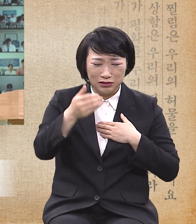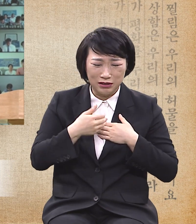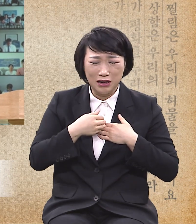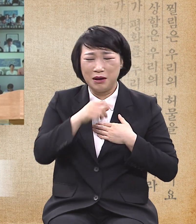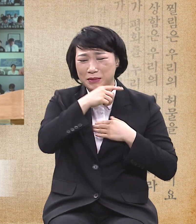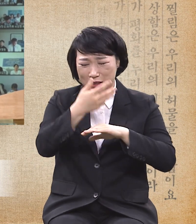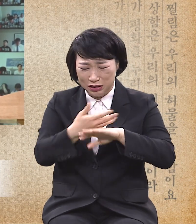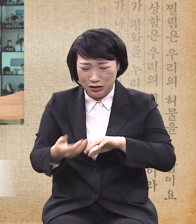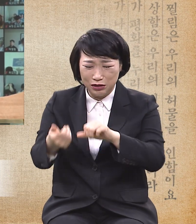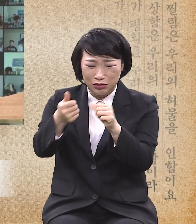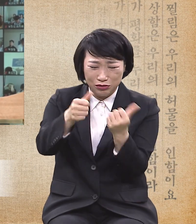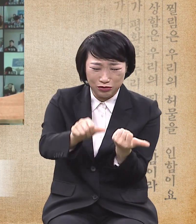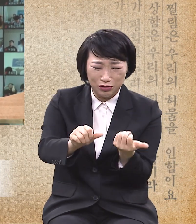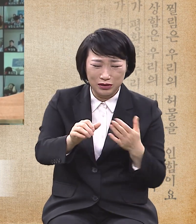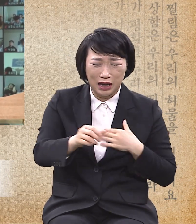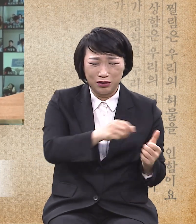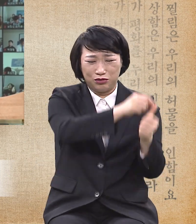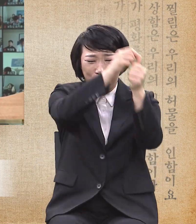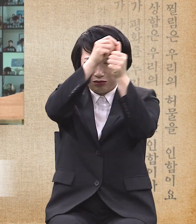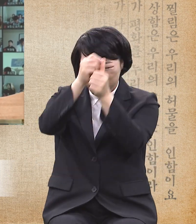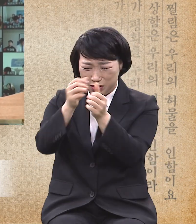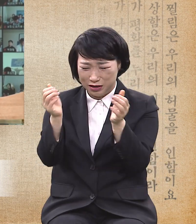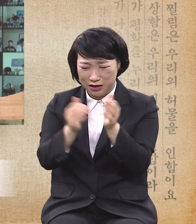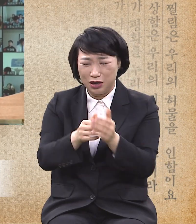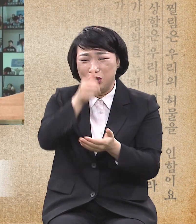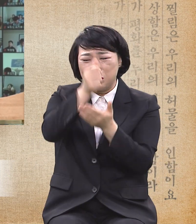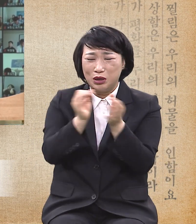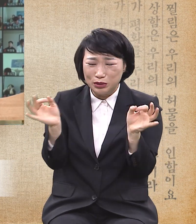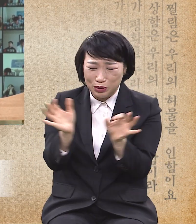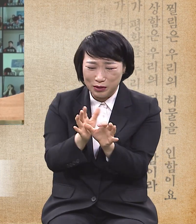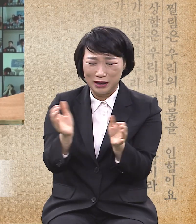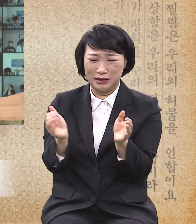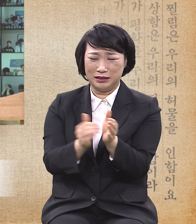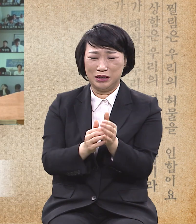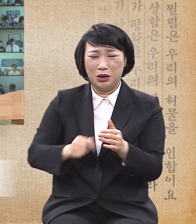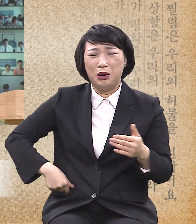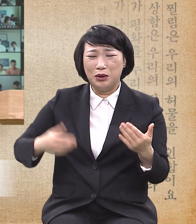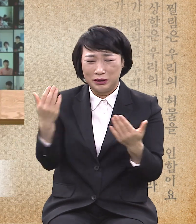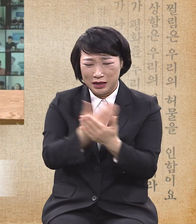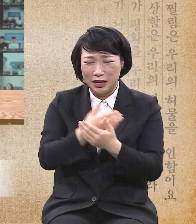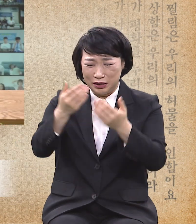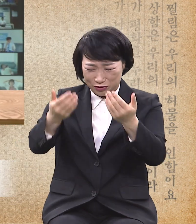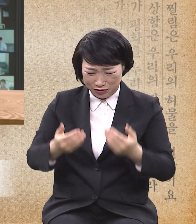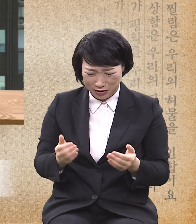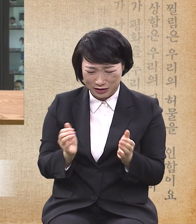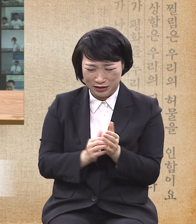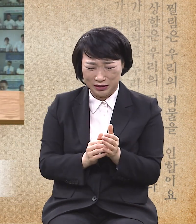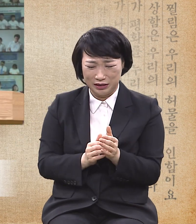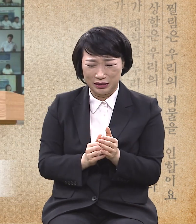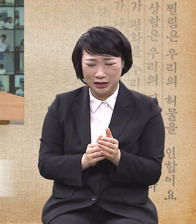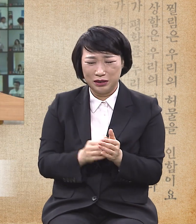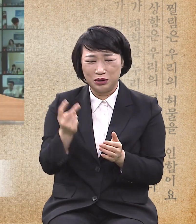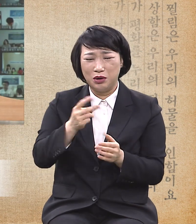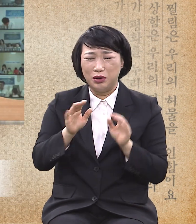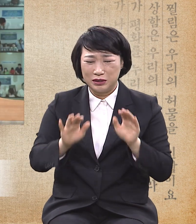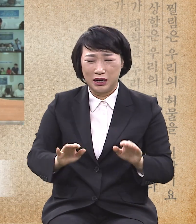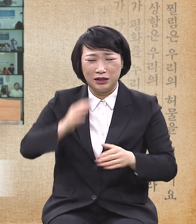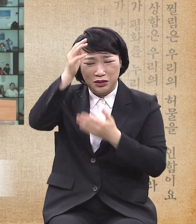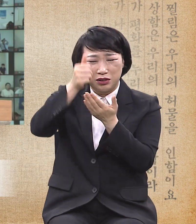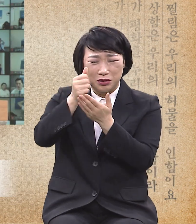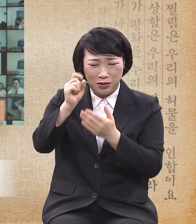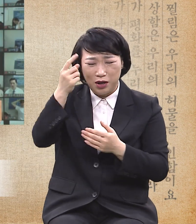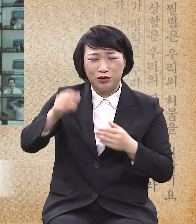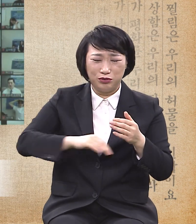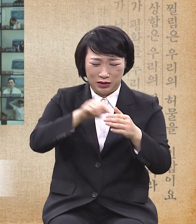피 흘려 죽으셔도 구원했으니 속죄하셨으니 회개케 하셨으니 그리고 성령으로